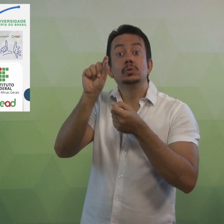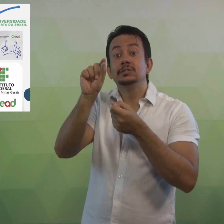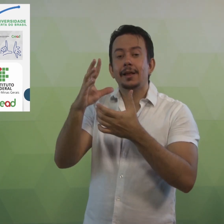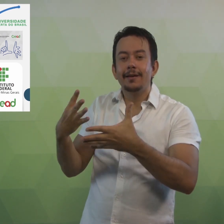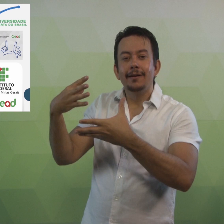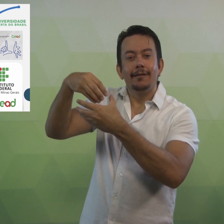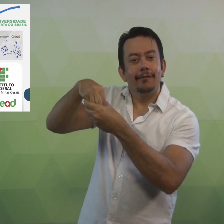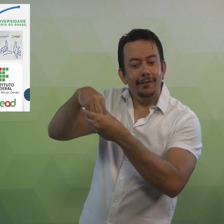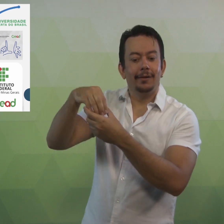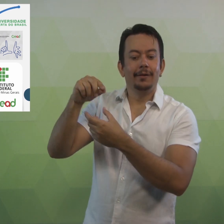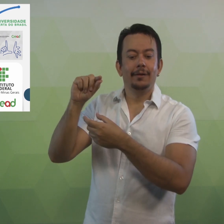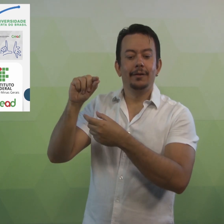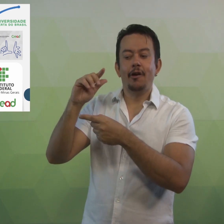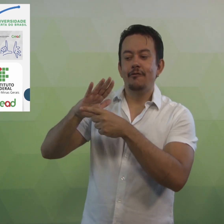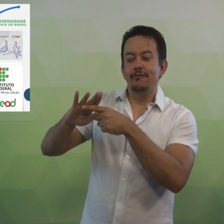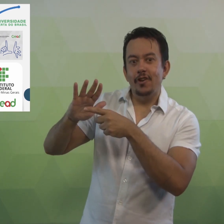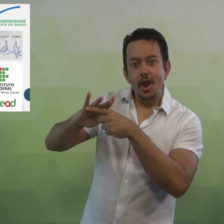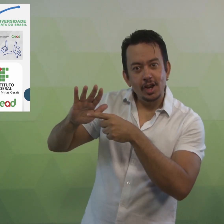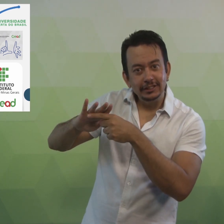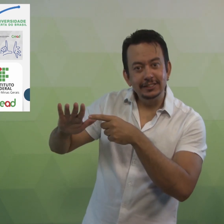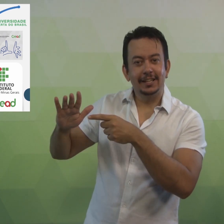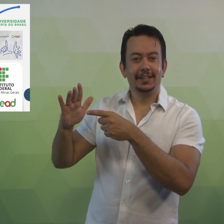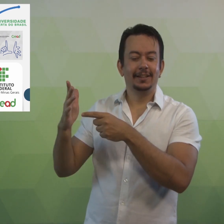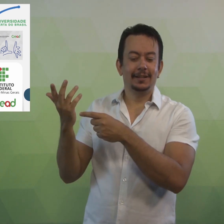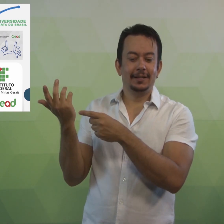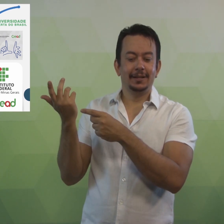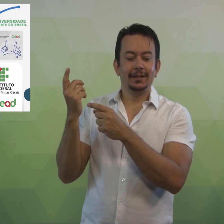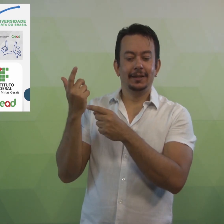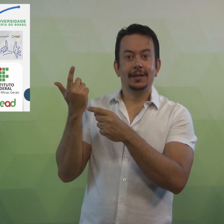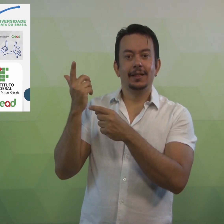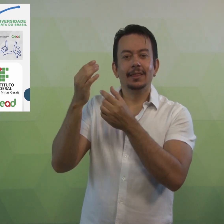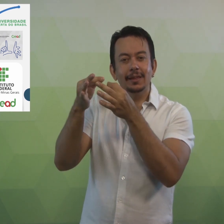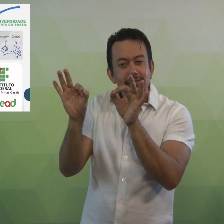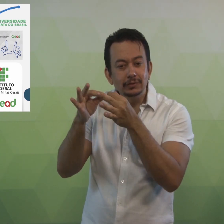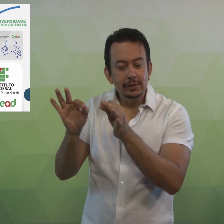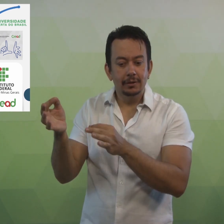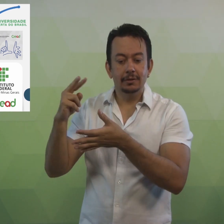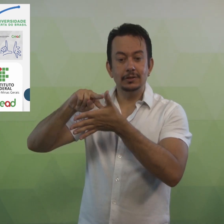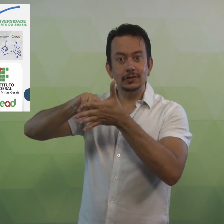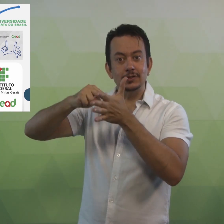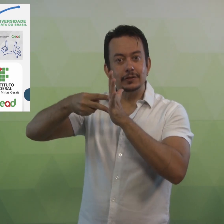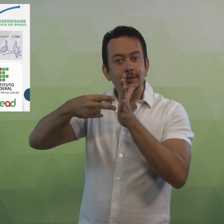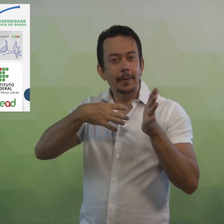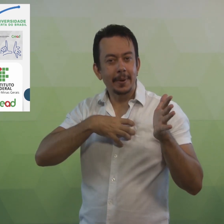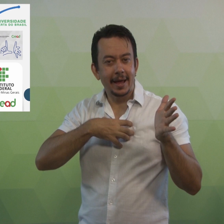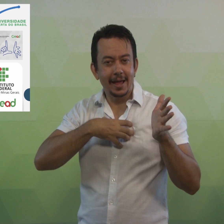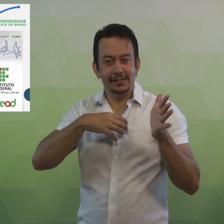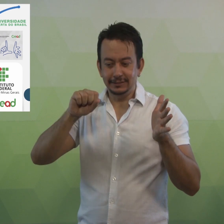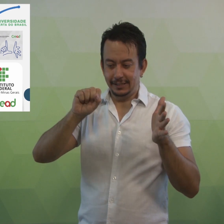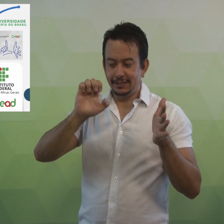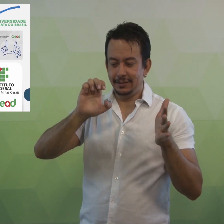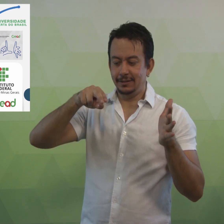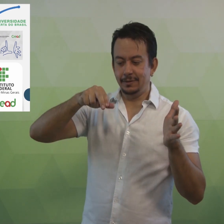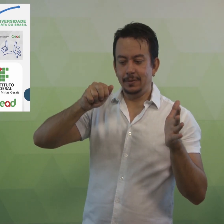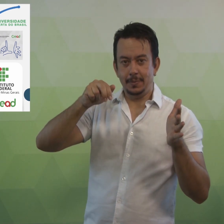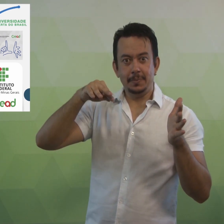o sistema linguístico, ele está automaticamente incluso com a fonética, a sintaxe,